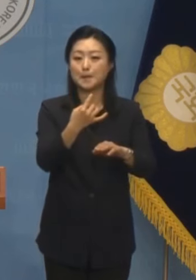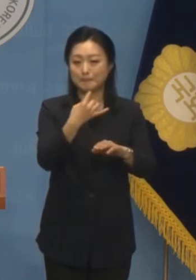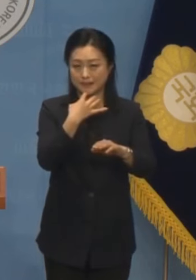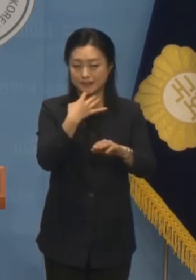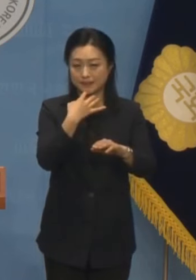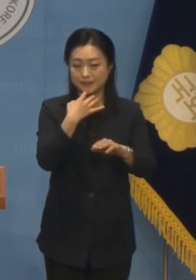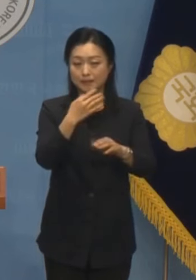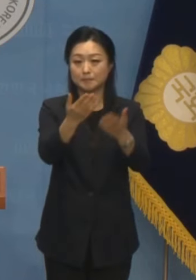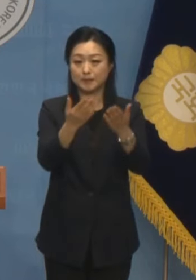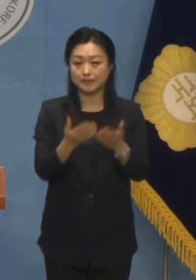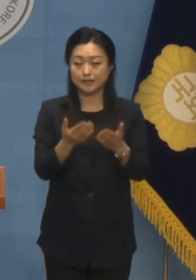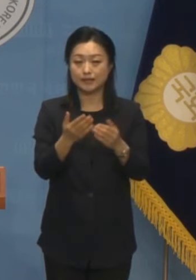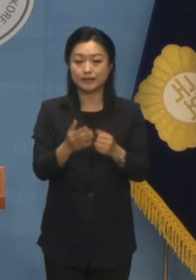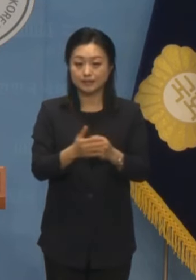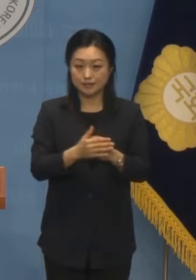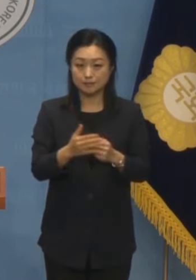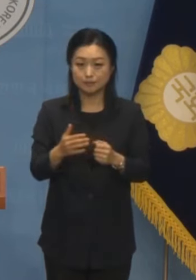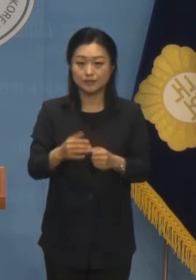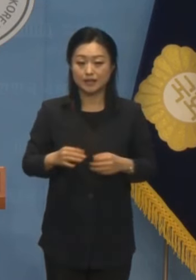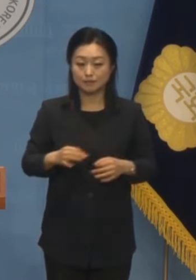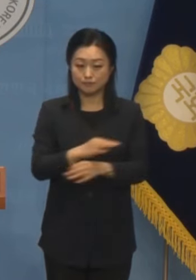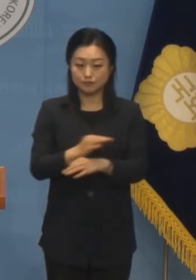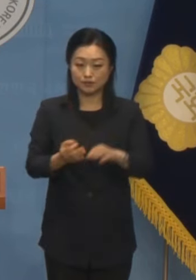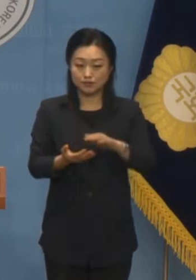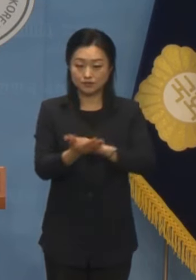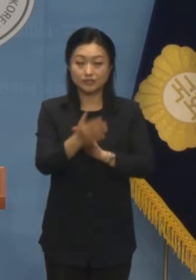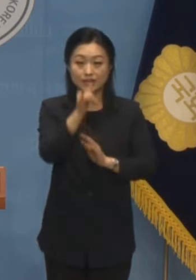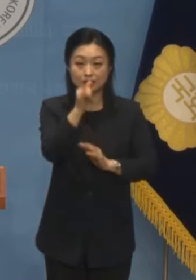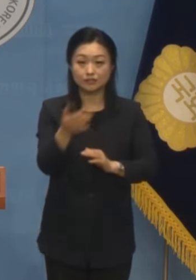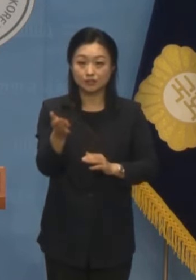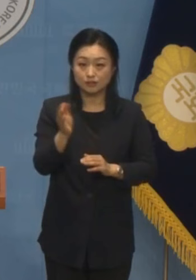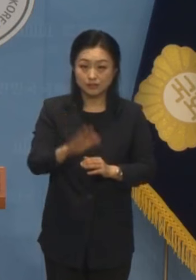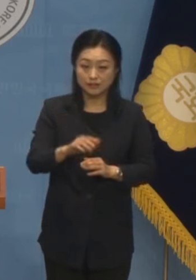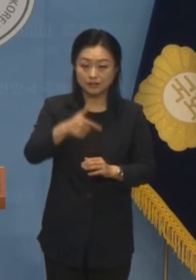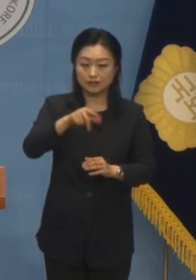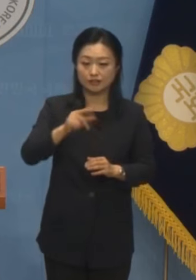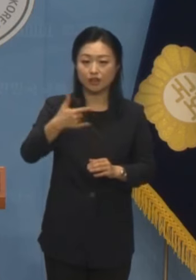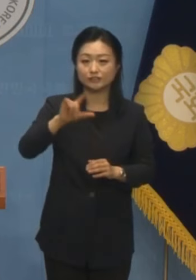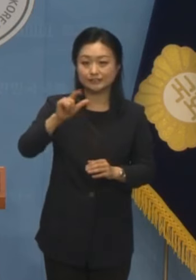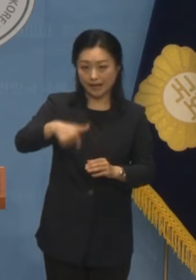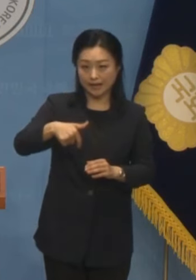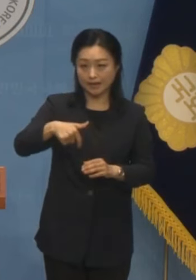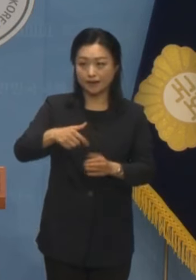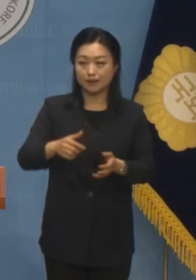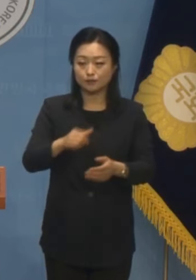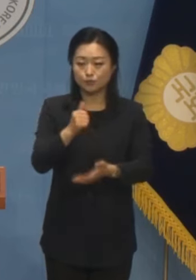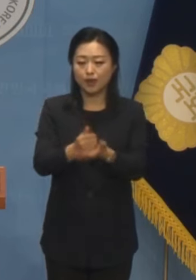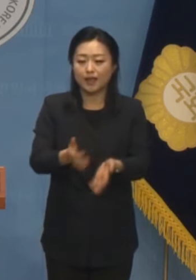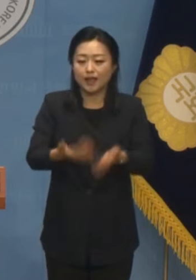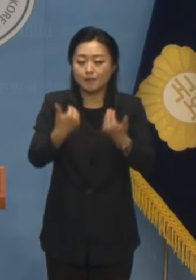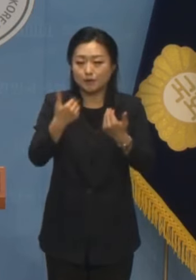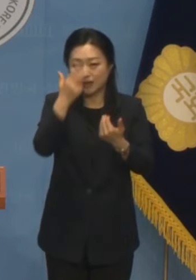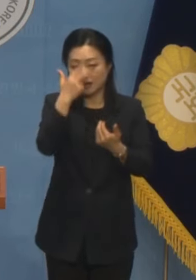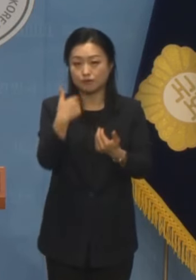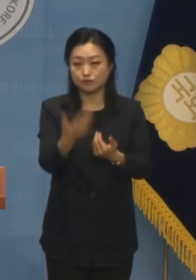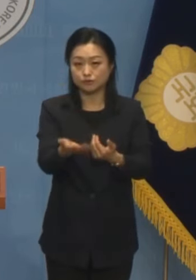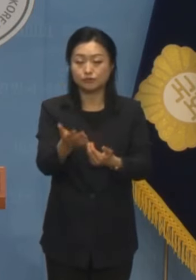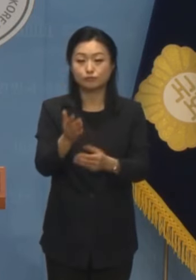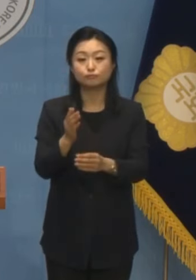규정되어 있어 심각한 부정청탁에도 견책으로 봐주기 처분을 할 수 있도록 되어